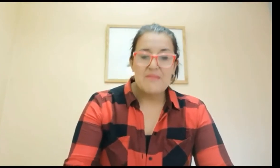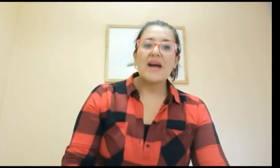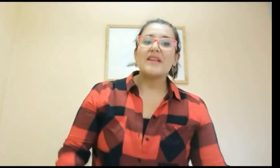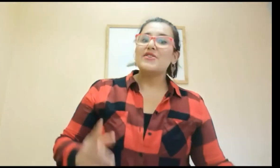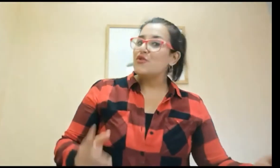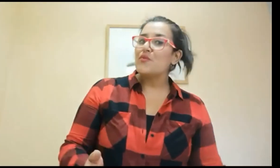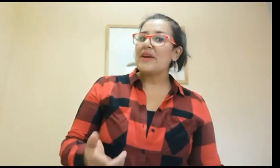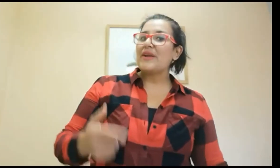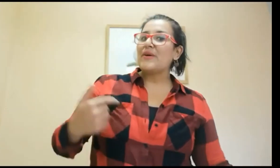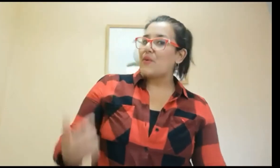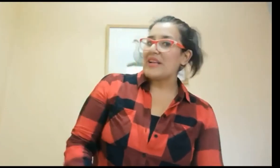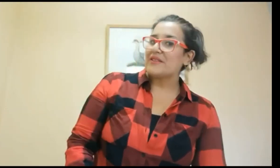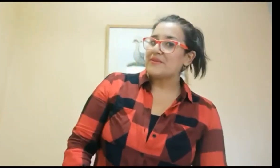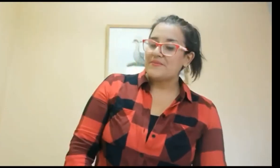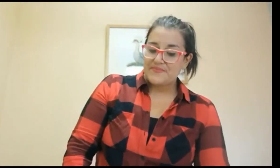Problema número 4.